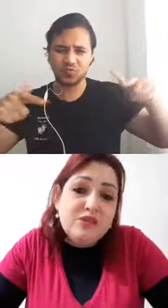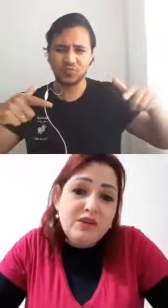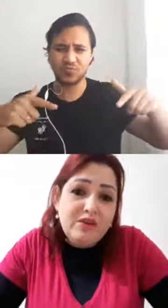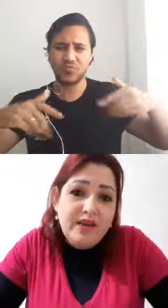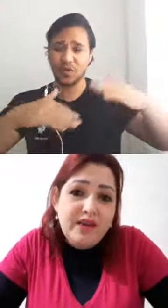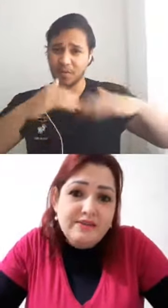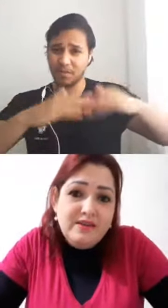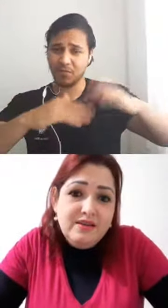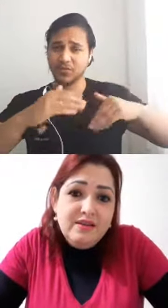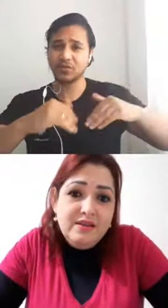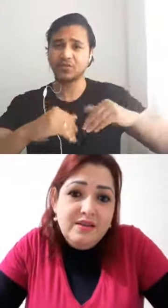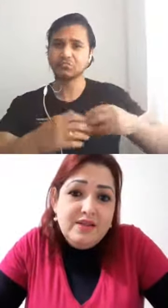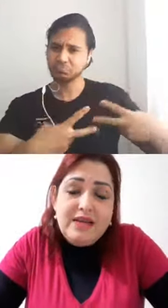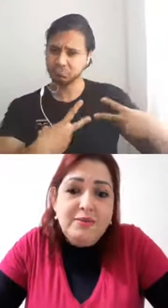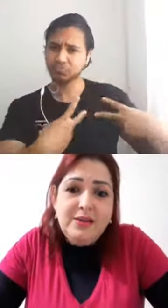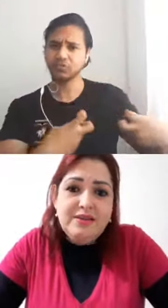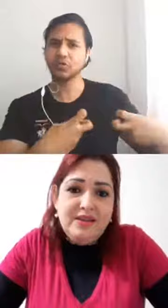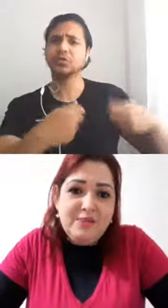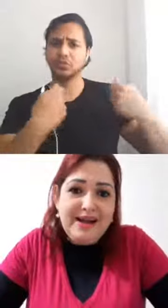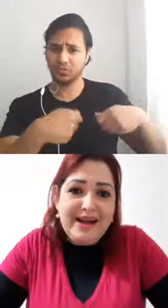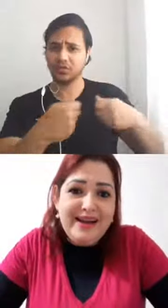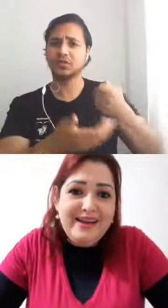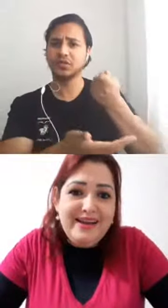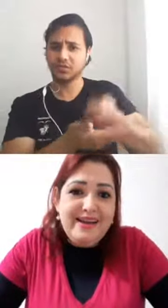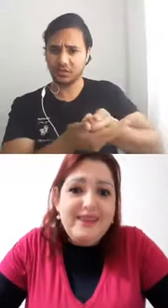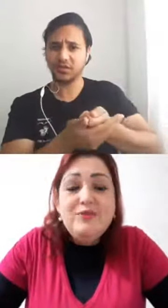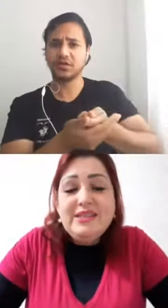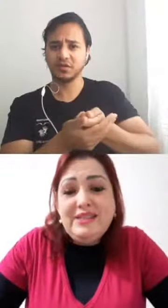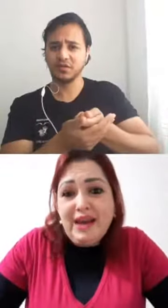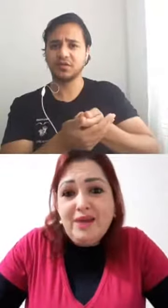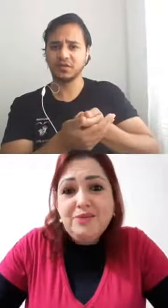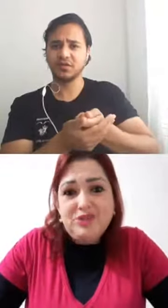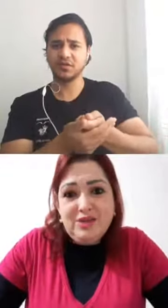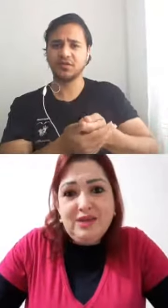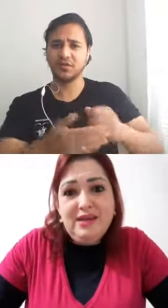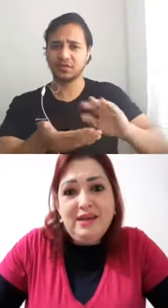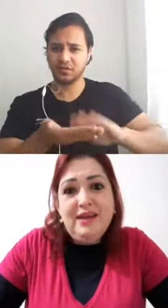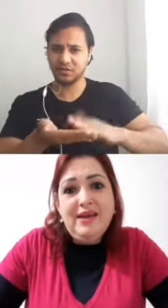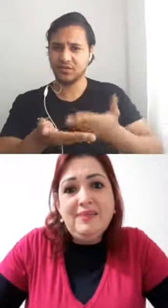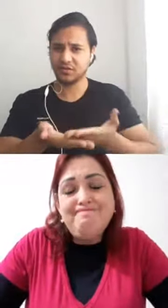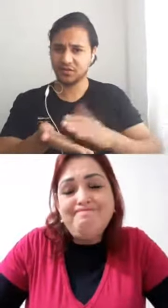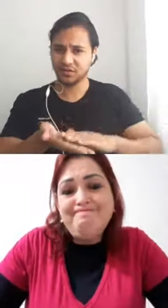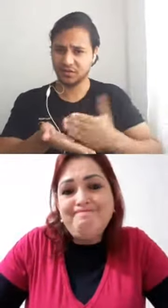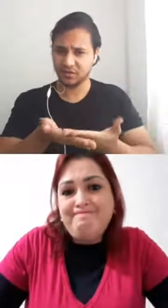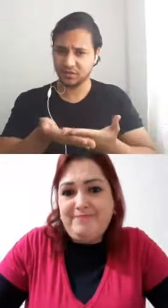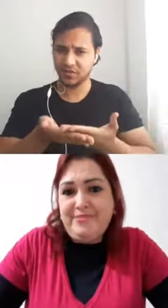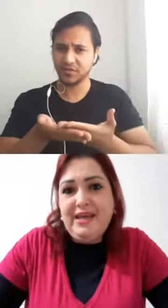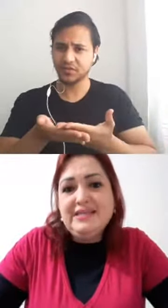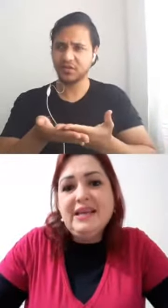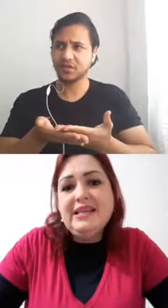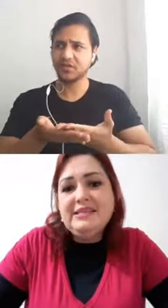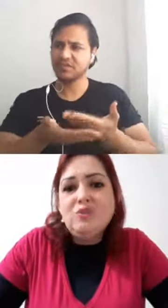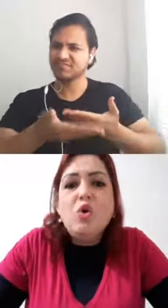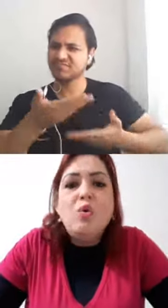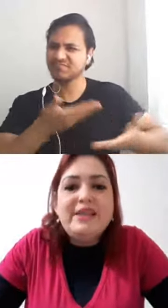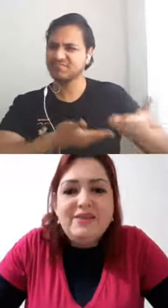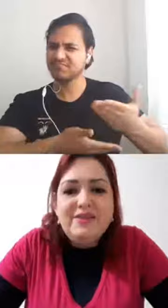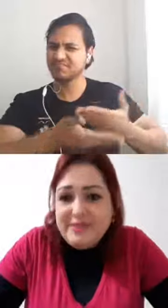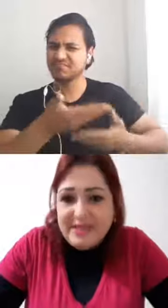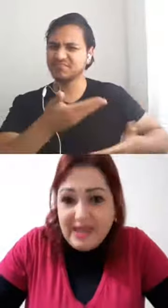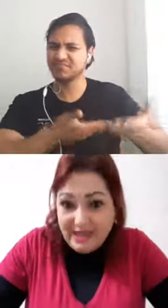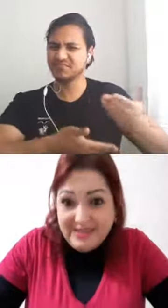pessoas reconhecem e sabem que tem que pagar. E o intérprete, essa relação com